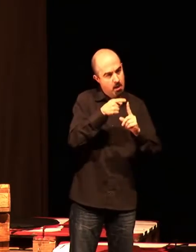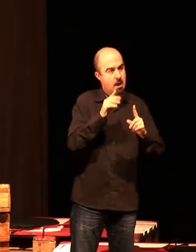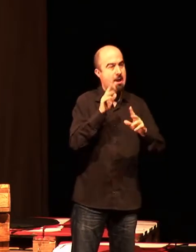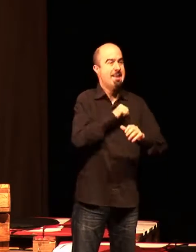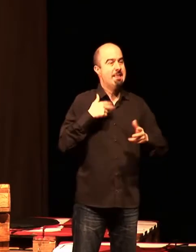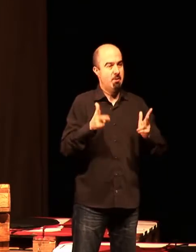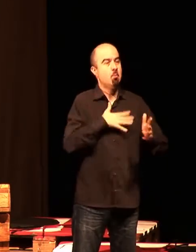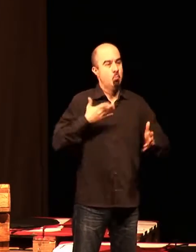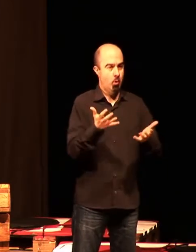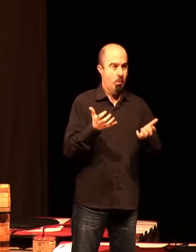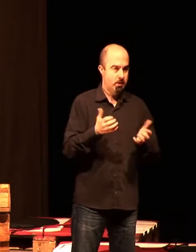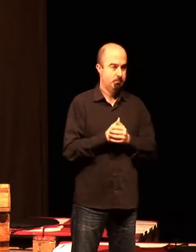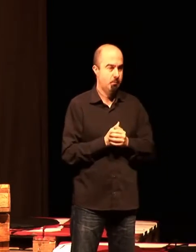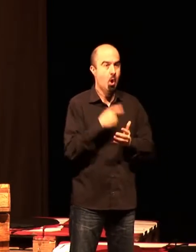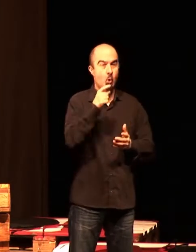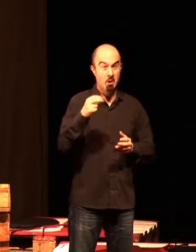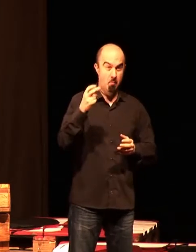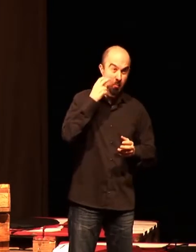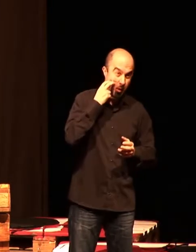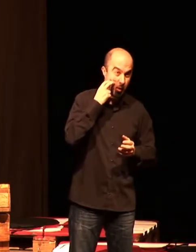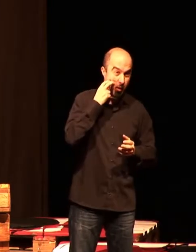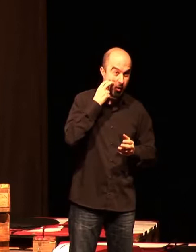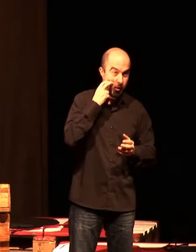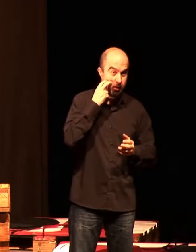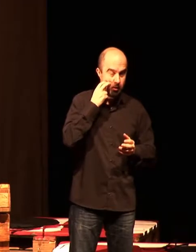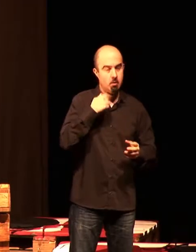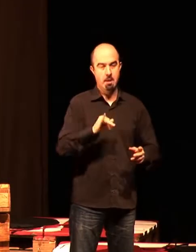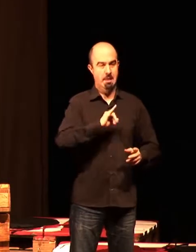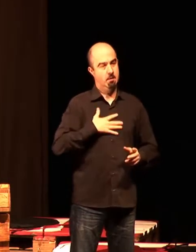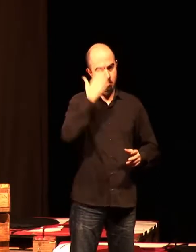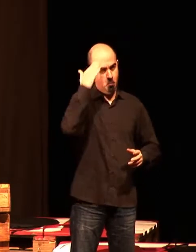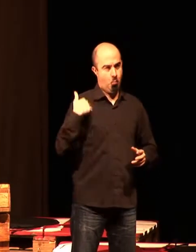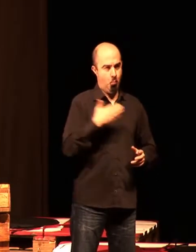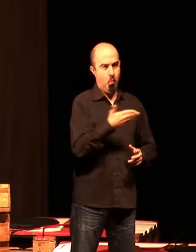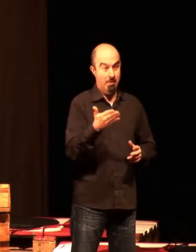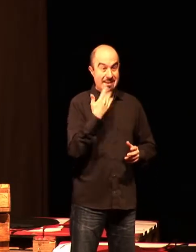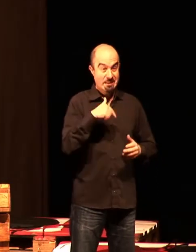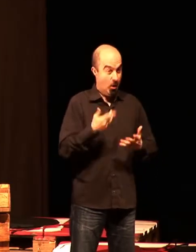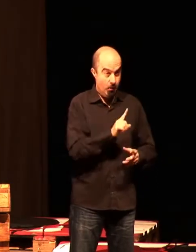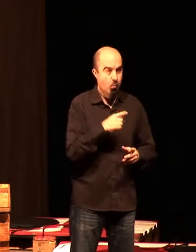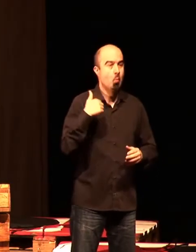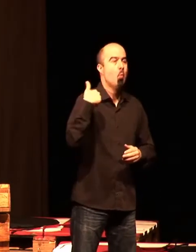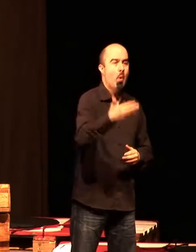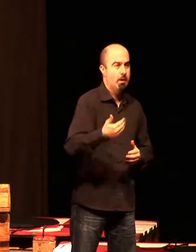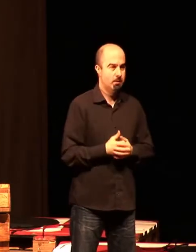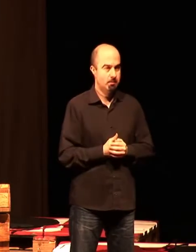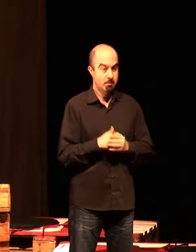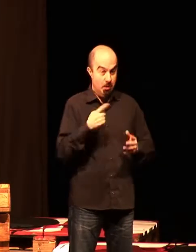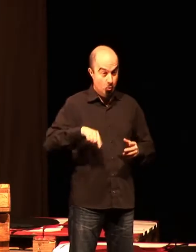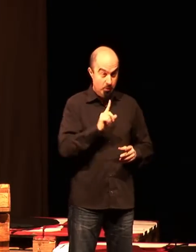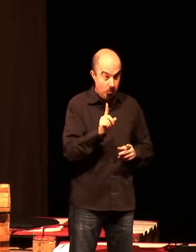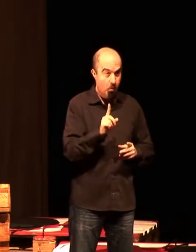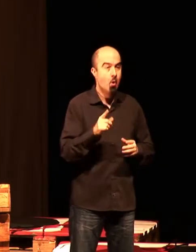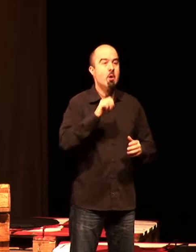només poden guanyar. Contra la seva por, la identitat d'un poble. Si no és ara, quan? Si no són